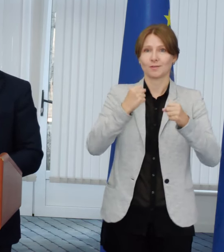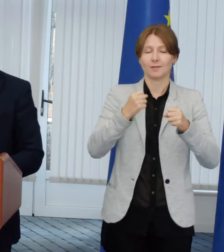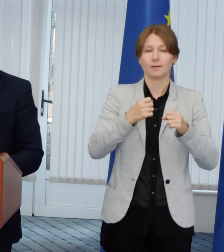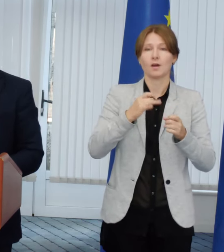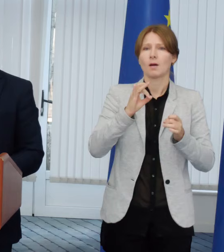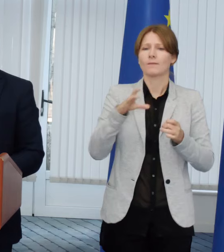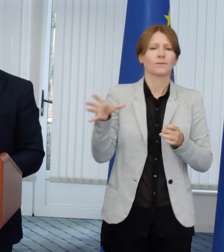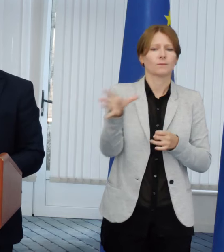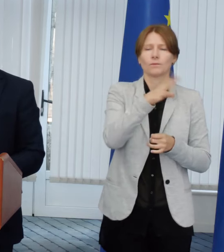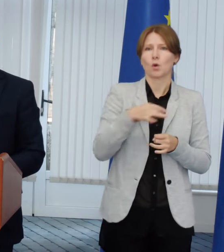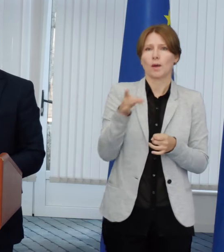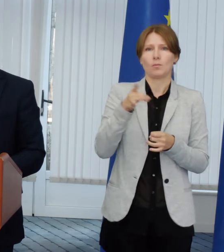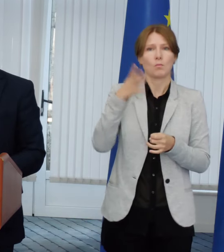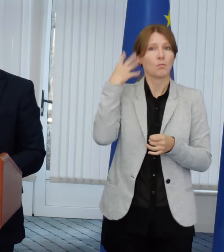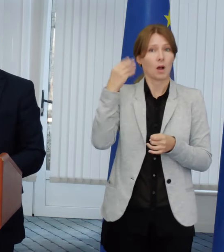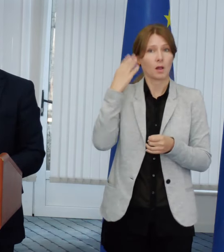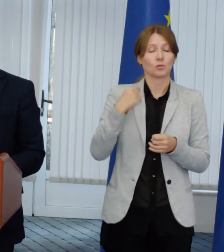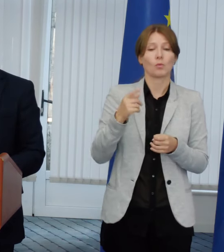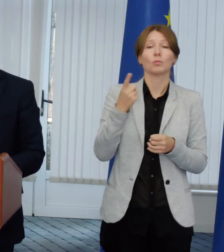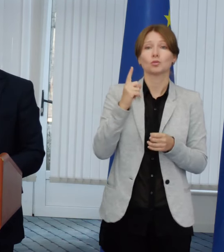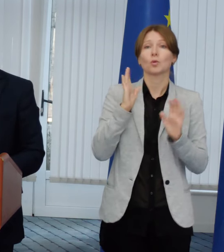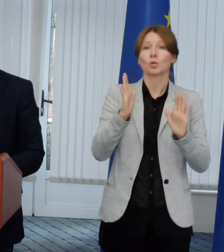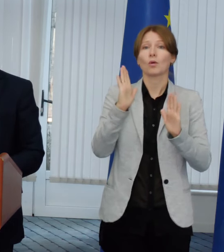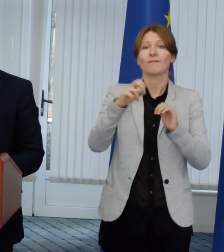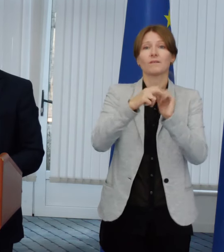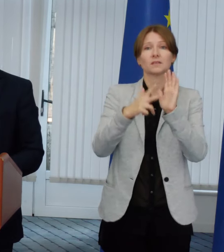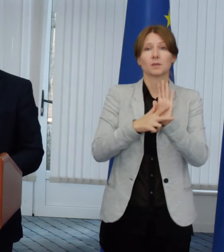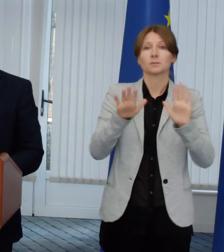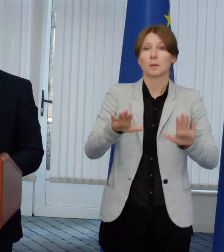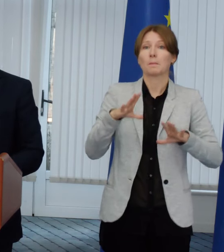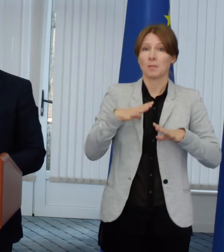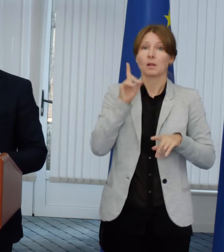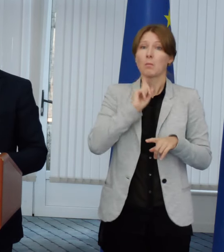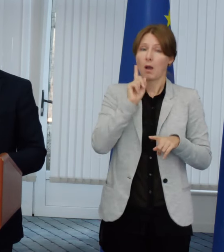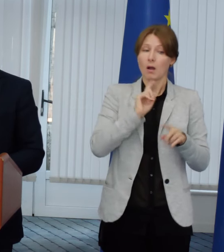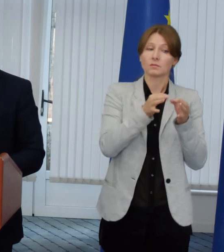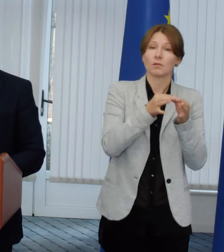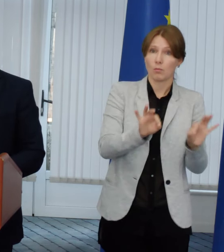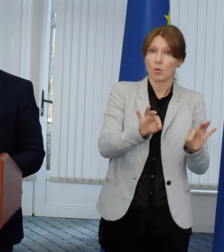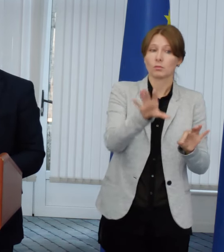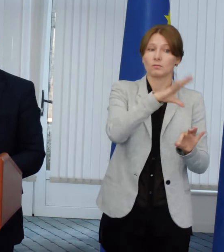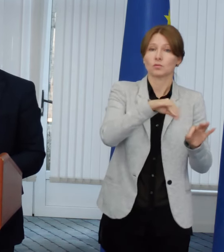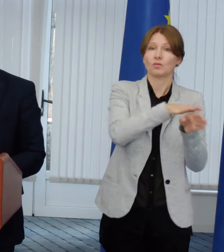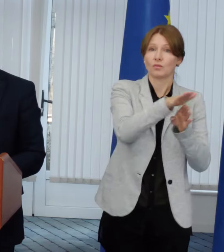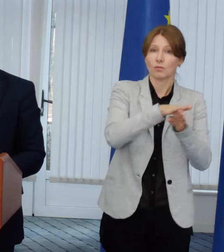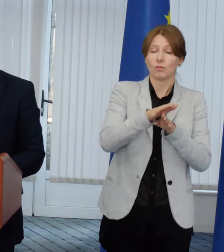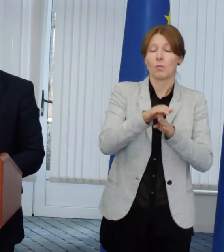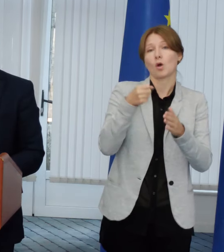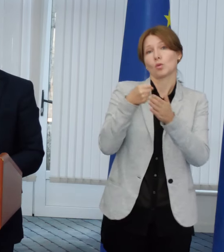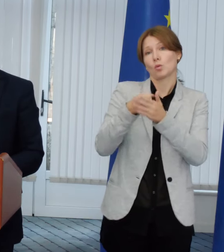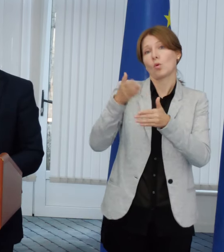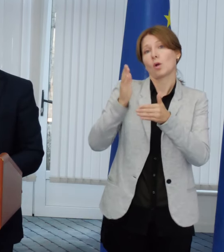începutul anului, acest serviciu era disponibil doar în 18 raioane. Până la sfârșitul acestui an, acest